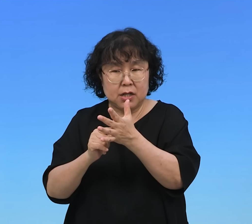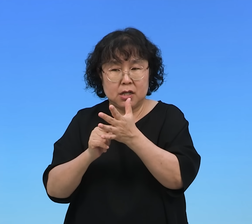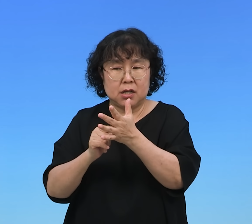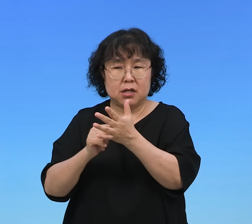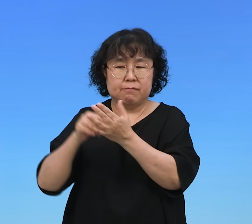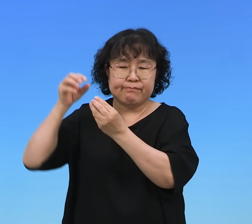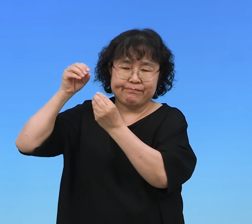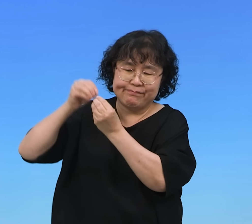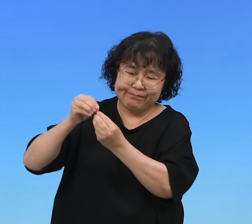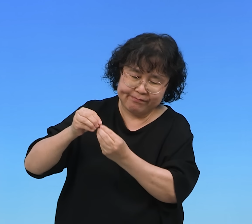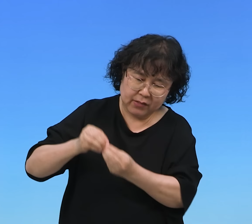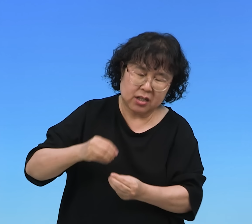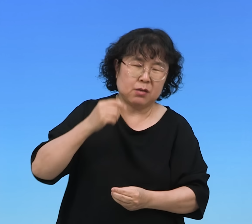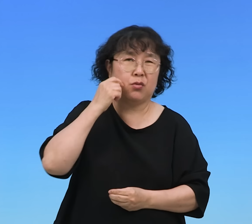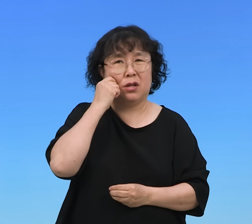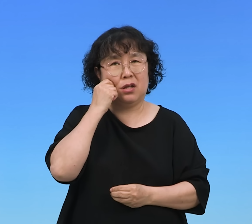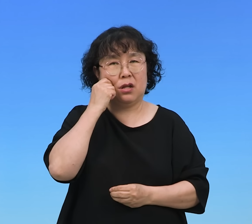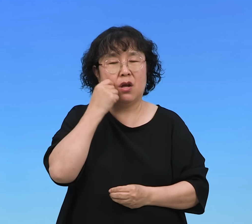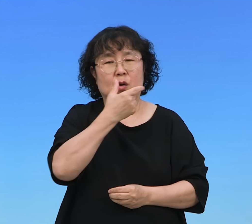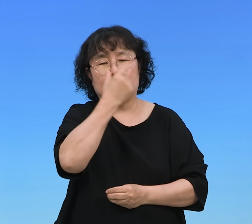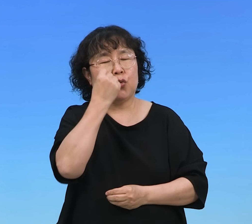원하는데